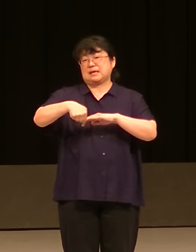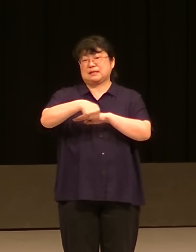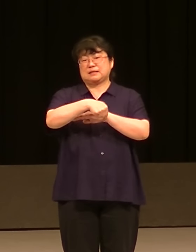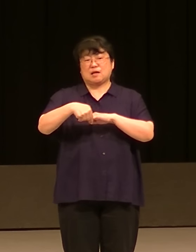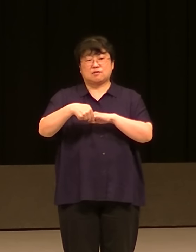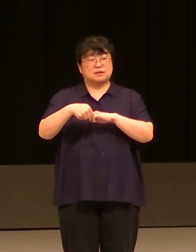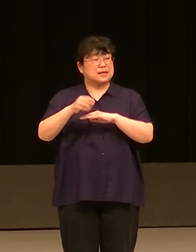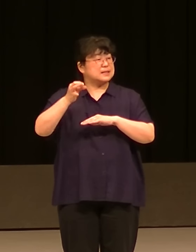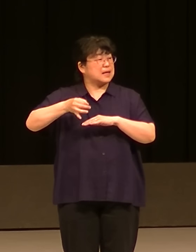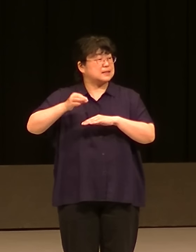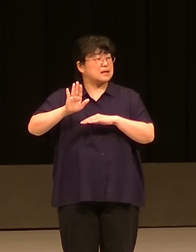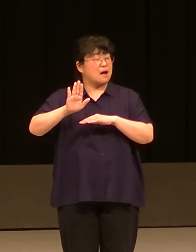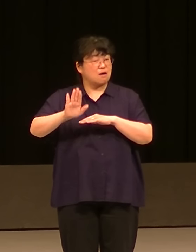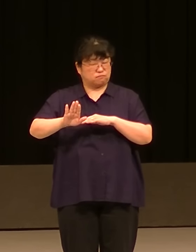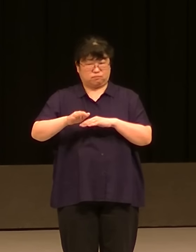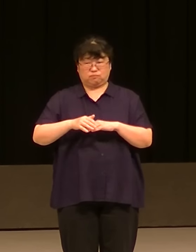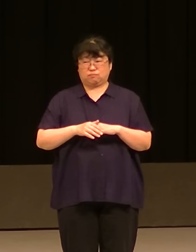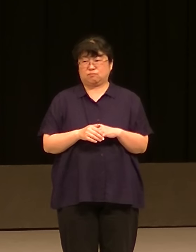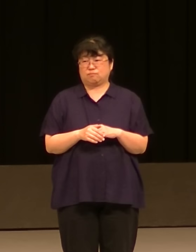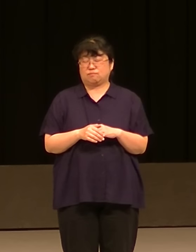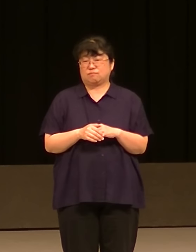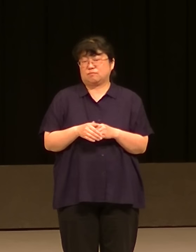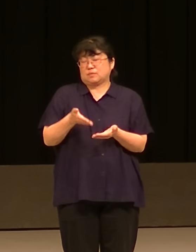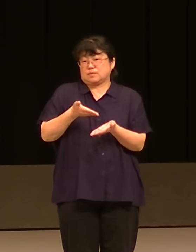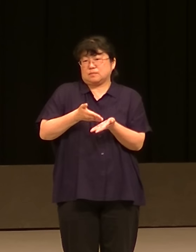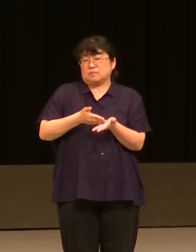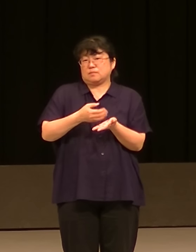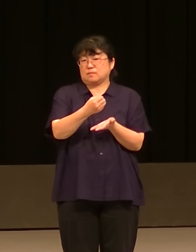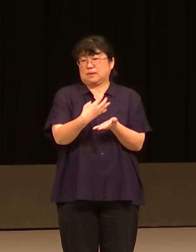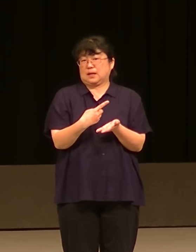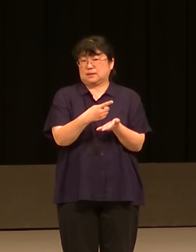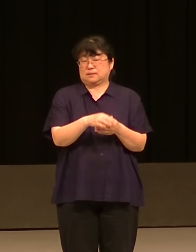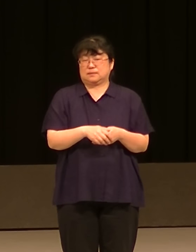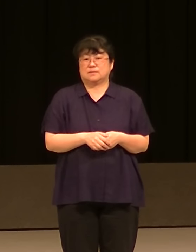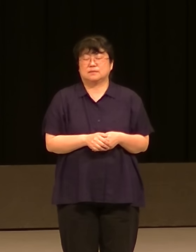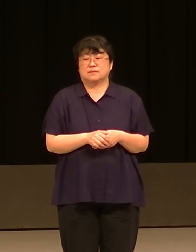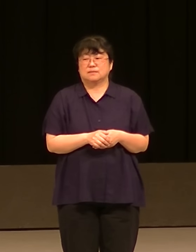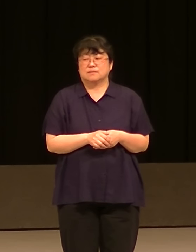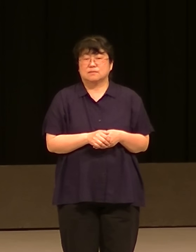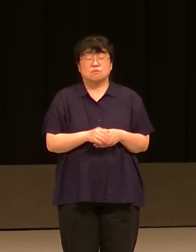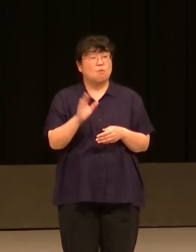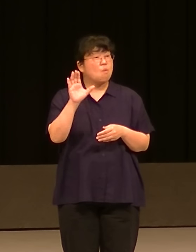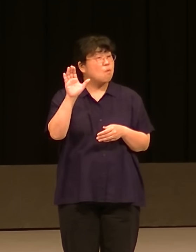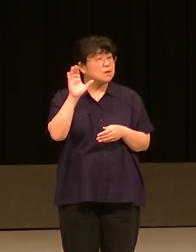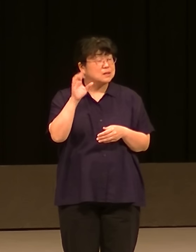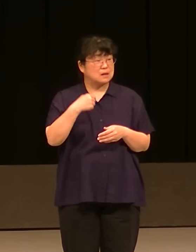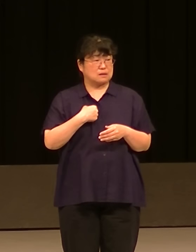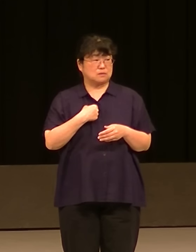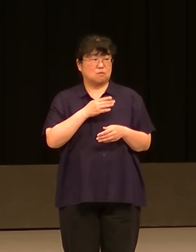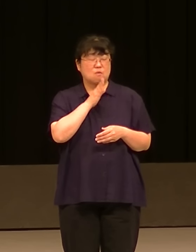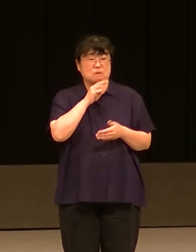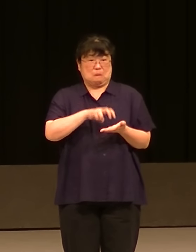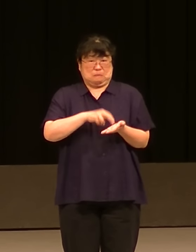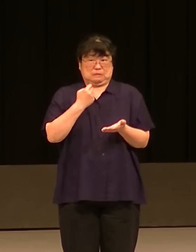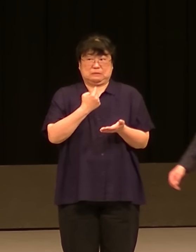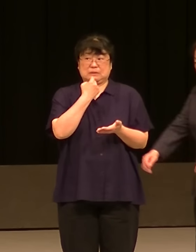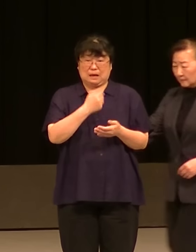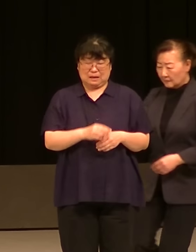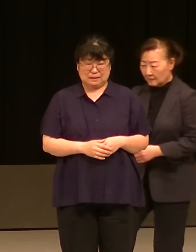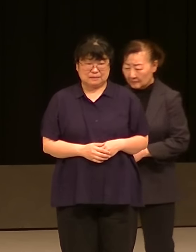だ、というふうに、まあ、申しました。でそれを聞いて私はまた実にびっくりしたんです